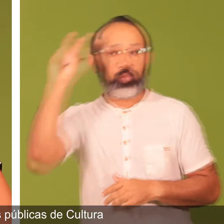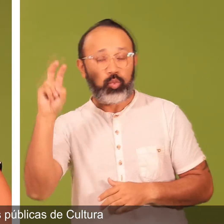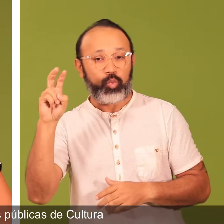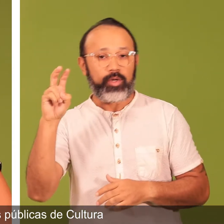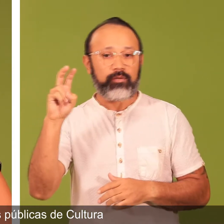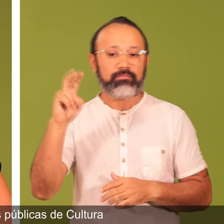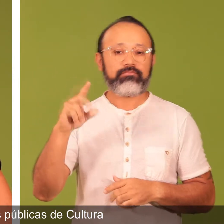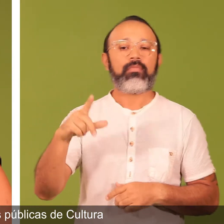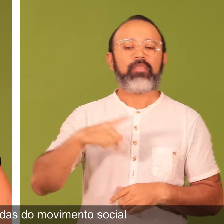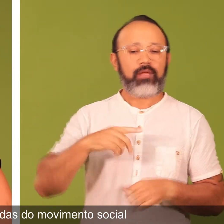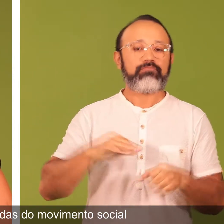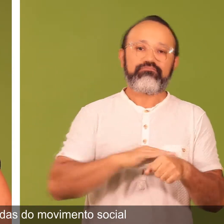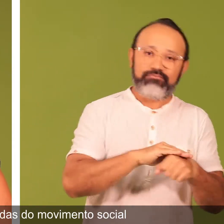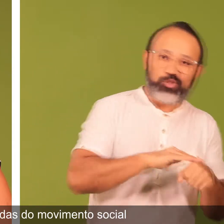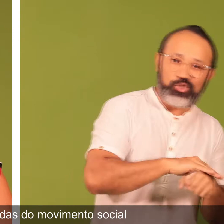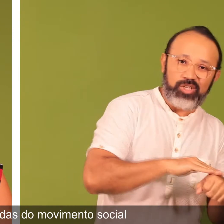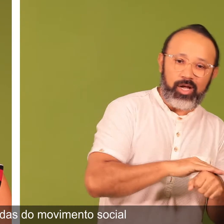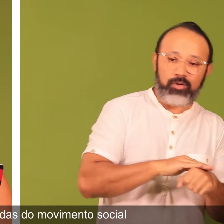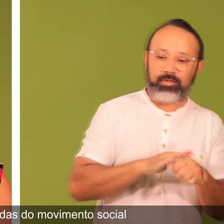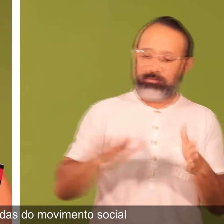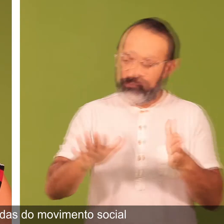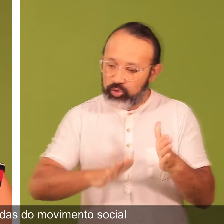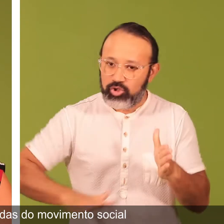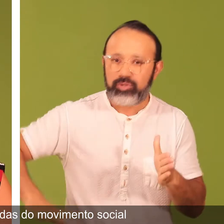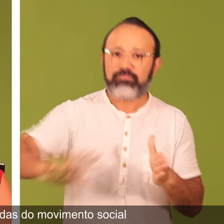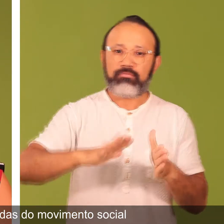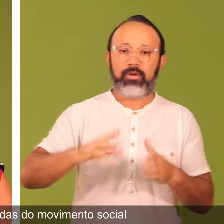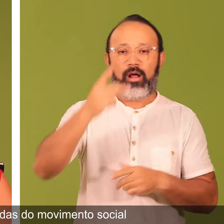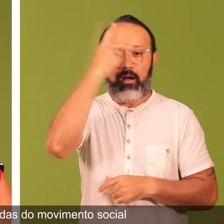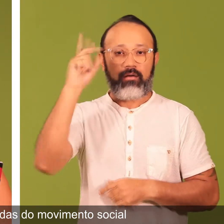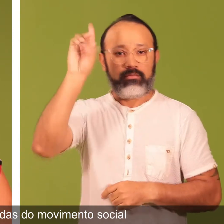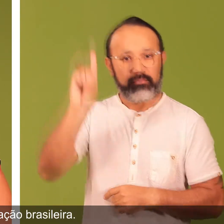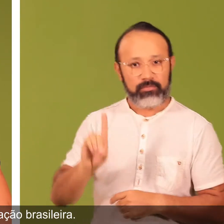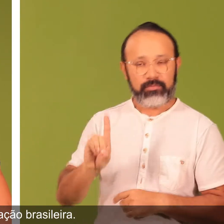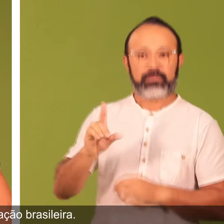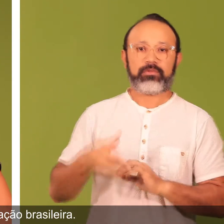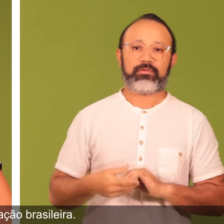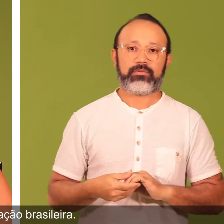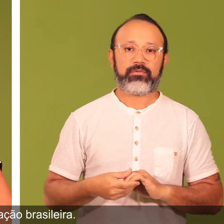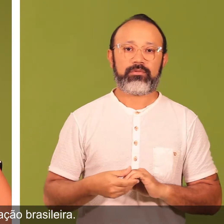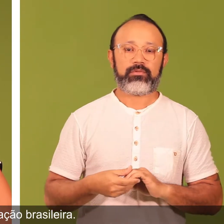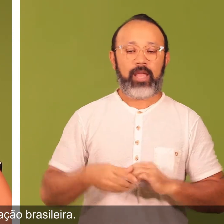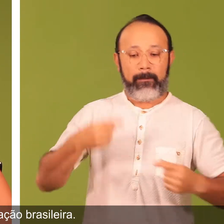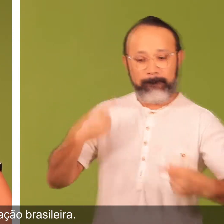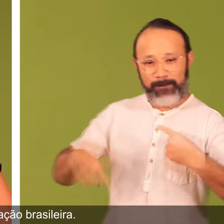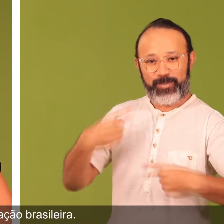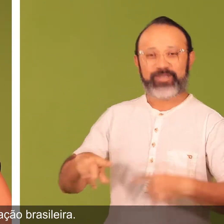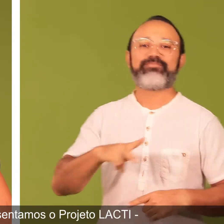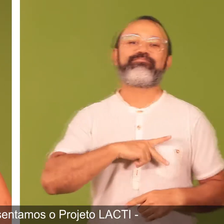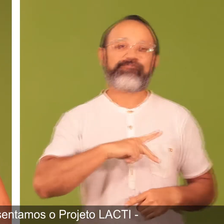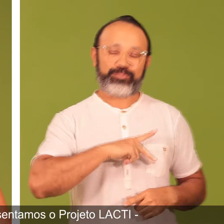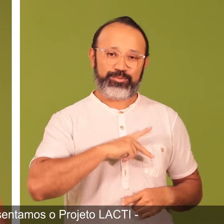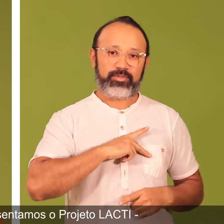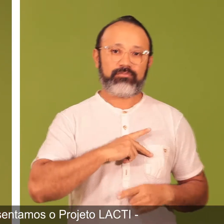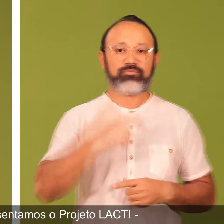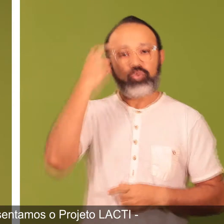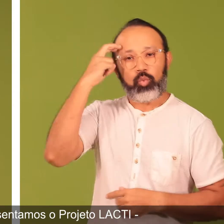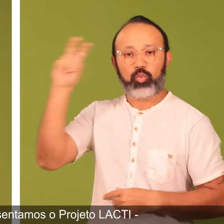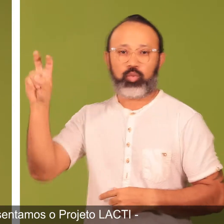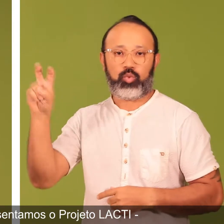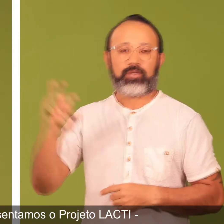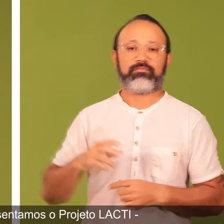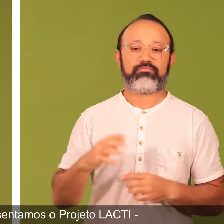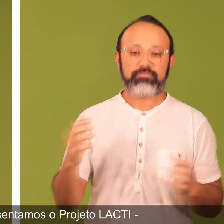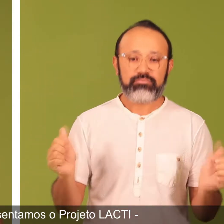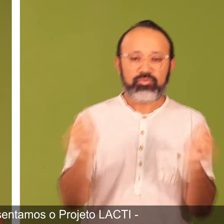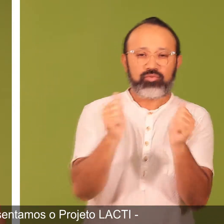públicas de Cultura unindo as demandas do movimento social ali a brasileira nesse